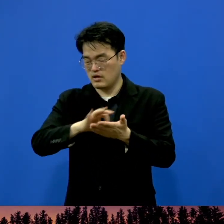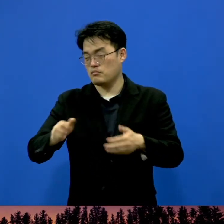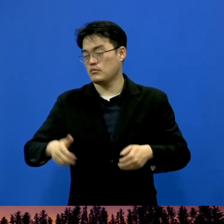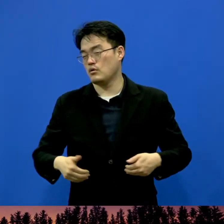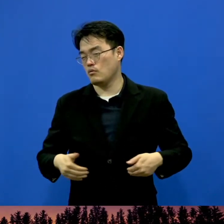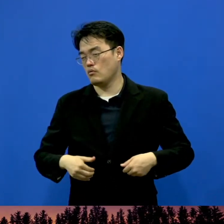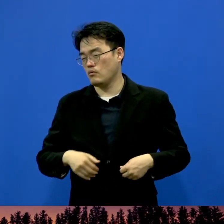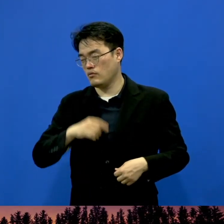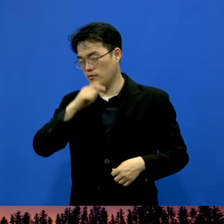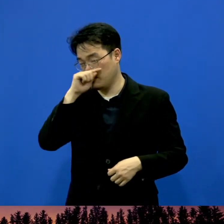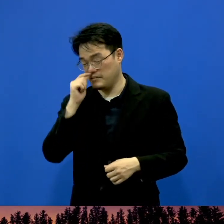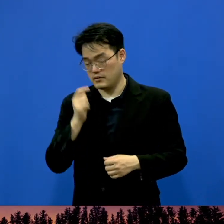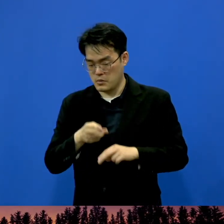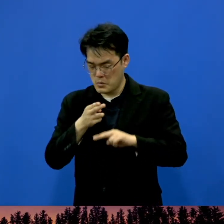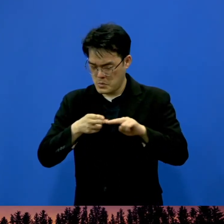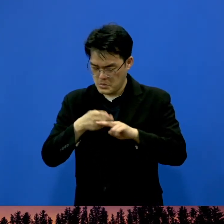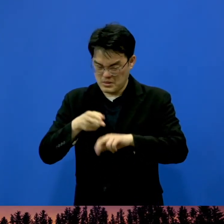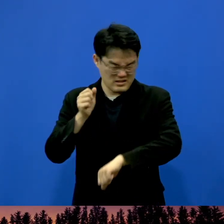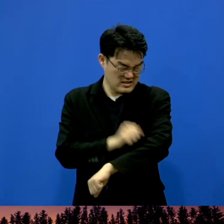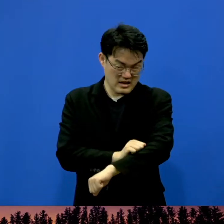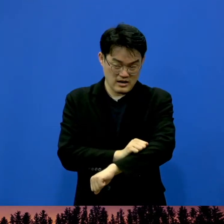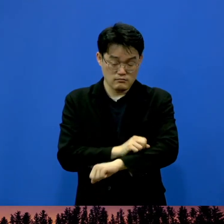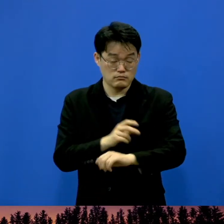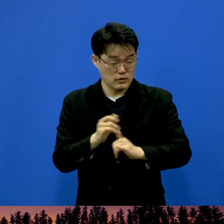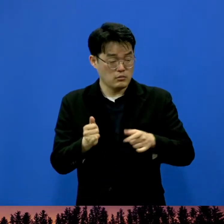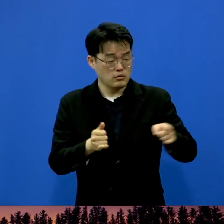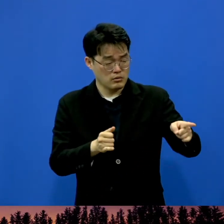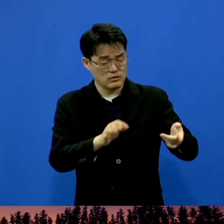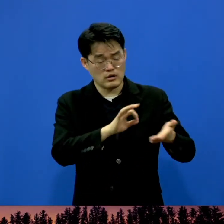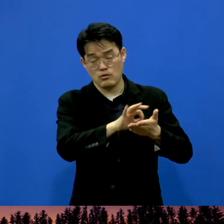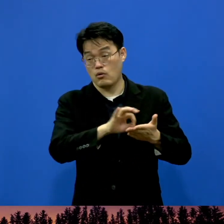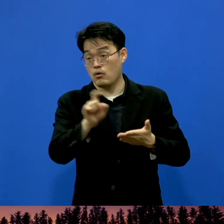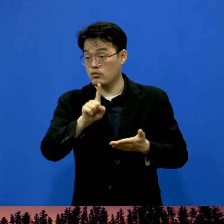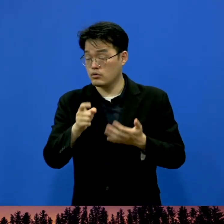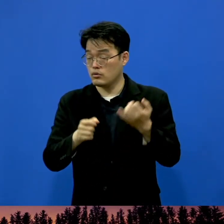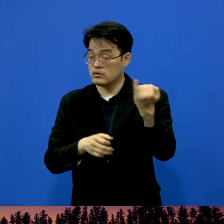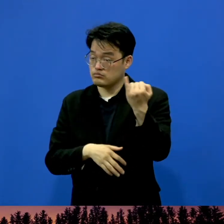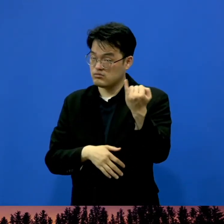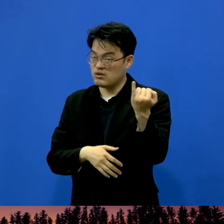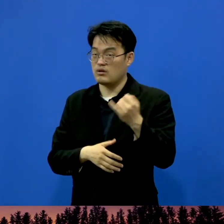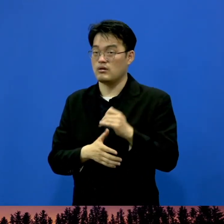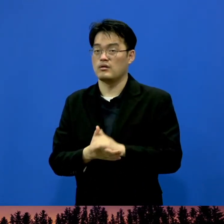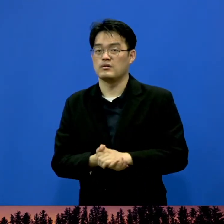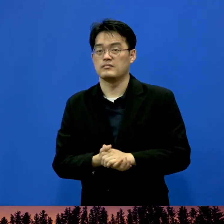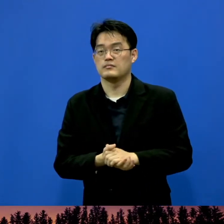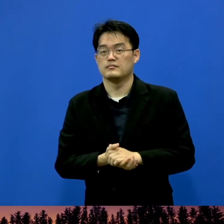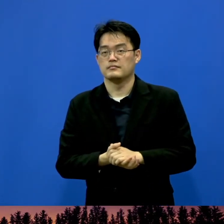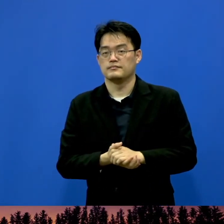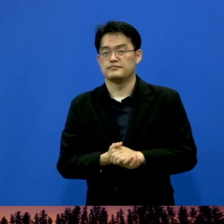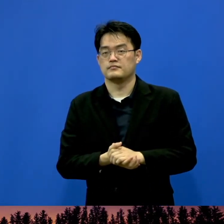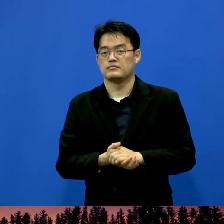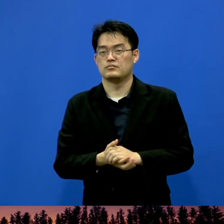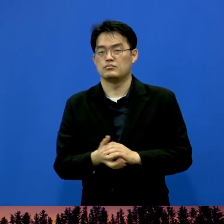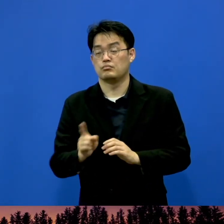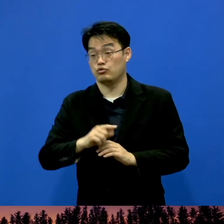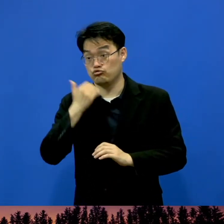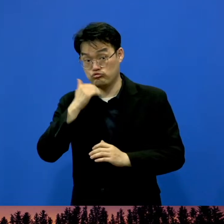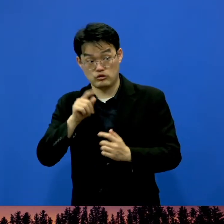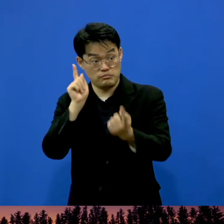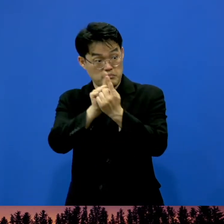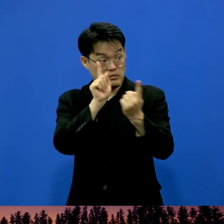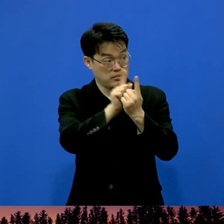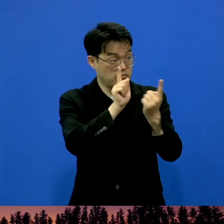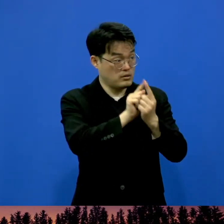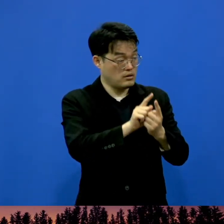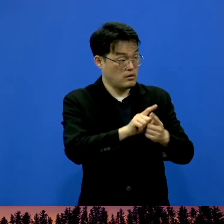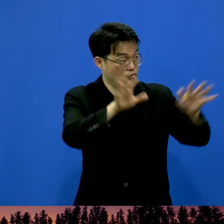자꾸 쓰시라고요. 예, 어떤 분은 희한하더라고요. 여자분인데 하여튼 아무나 만난 사람 막